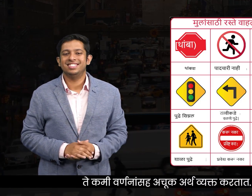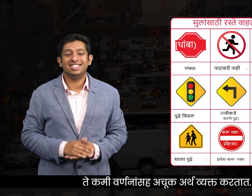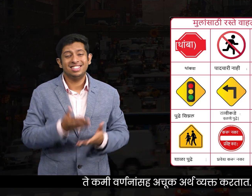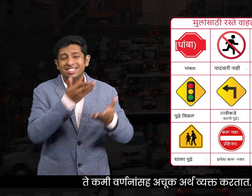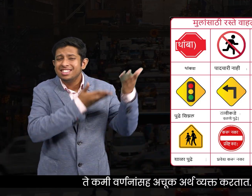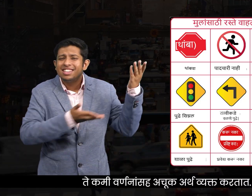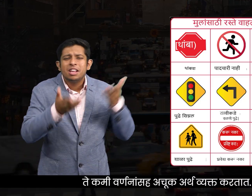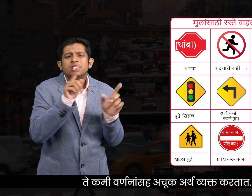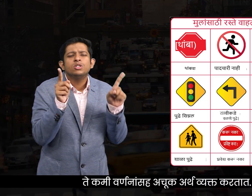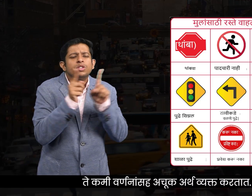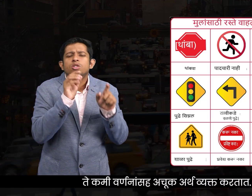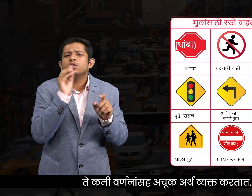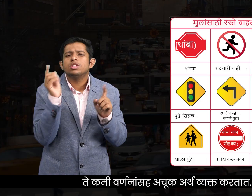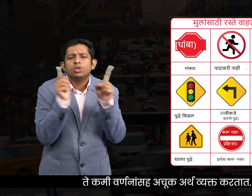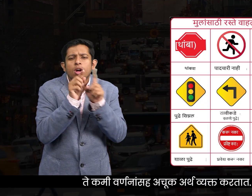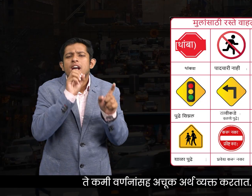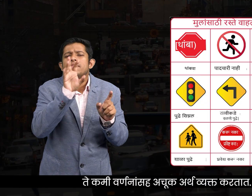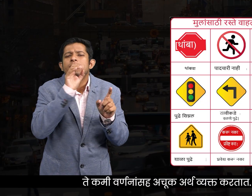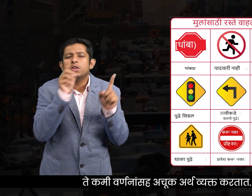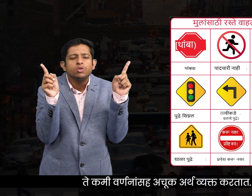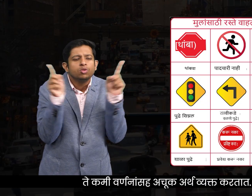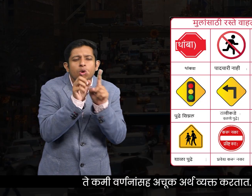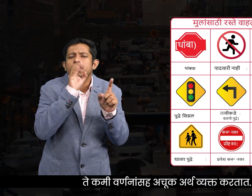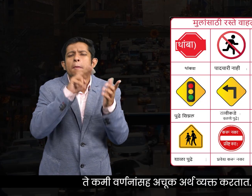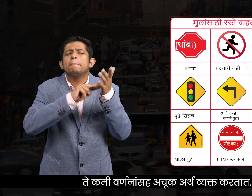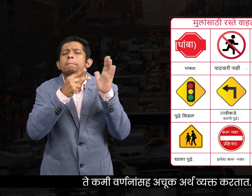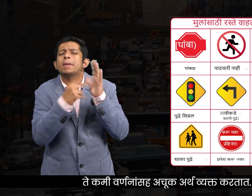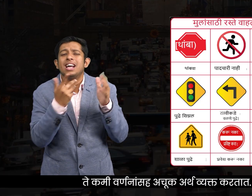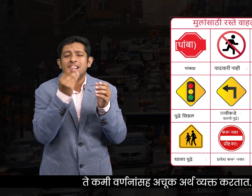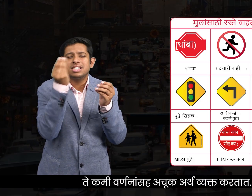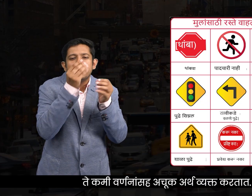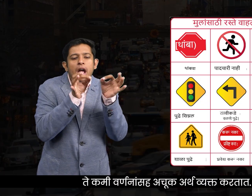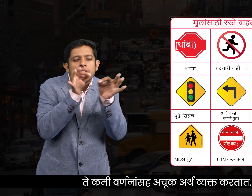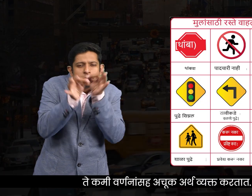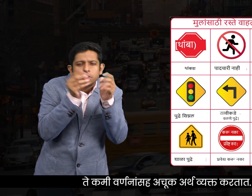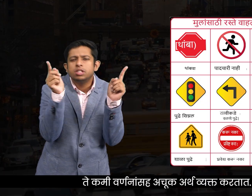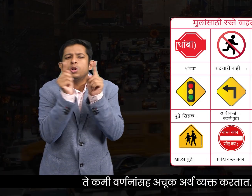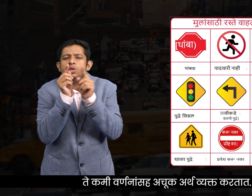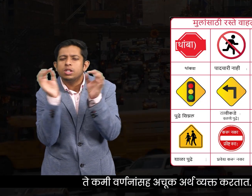ते कमी वर्णांसह अचूक अर्थ व्यक्त करतात.